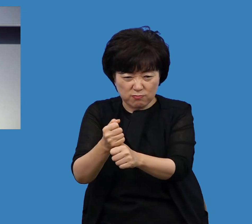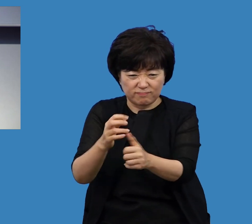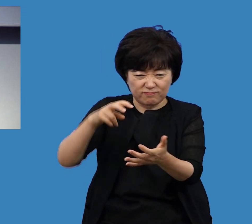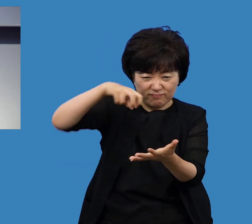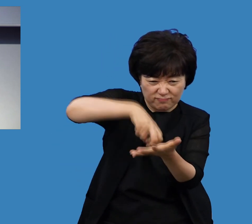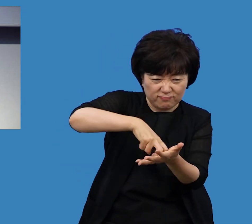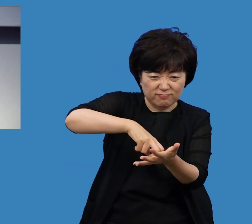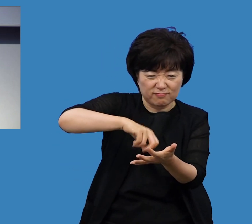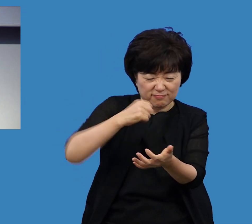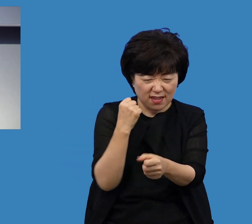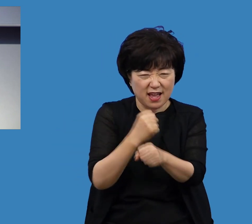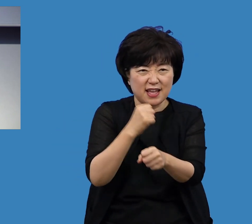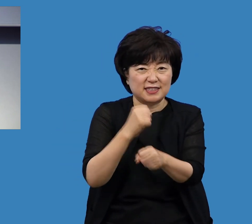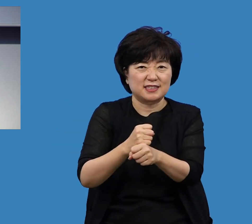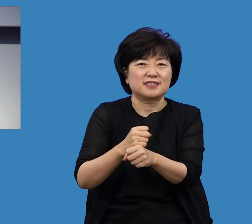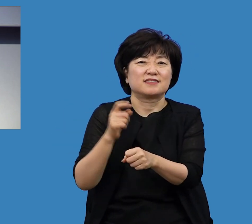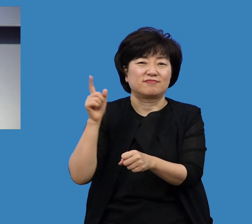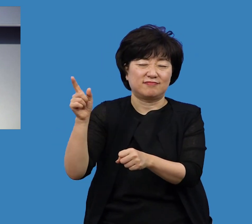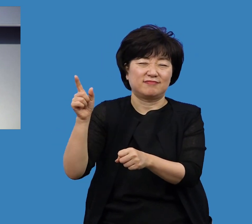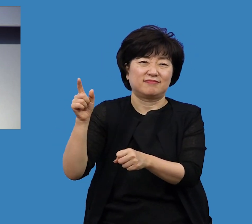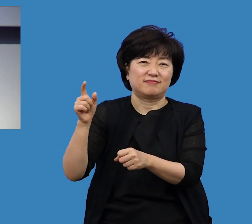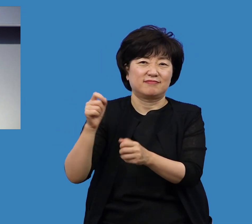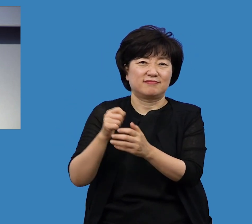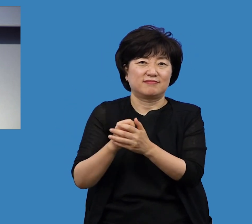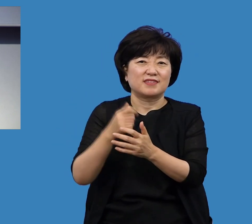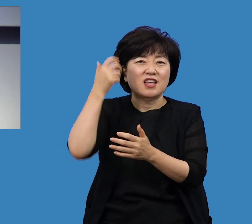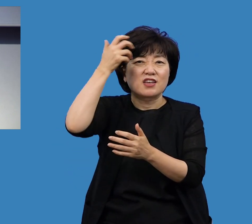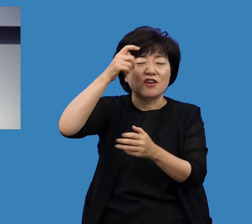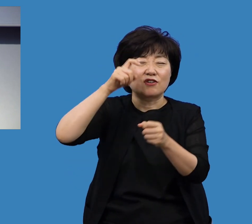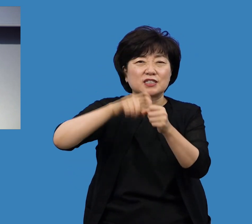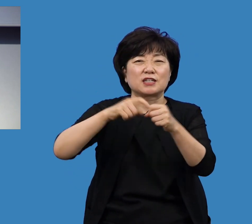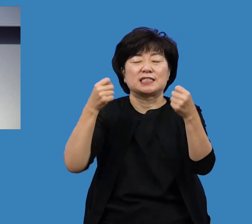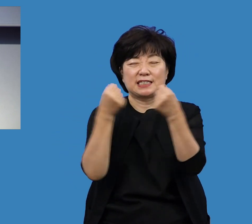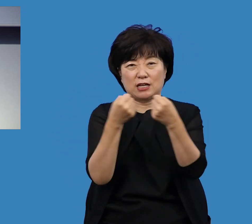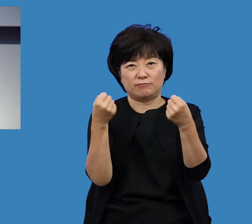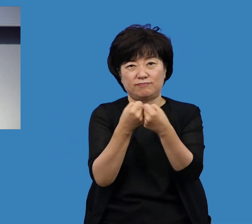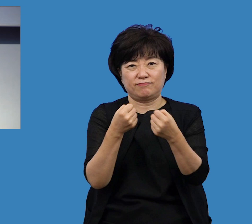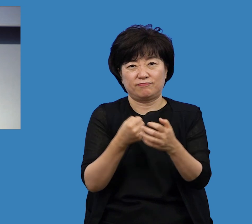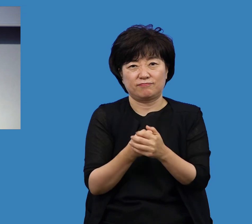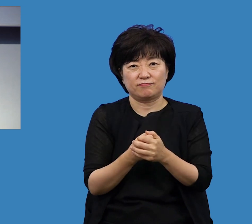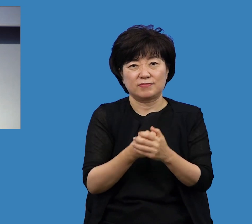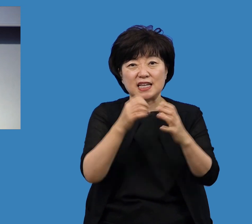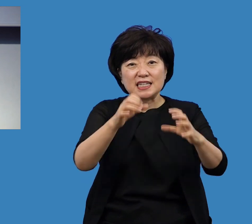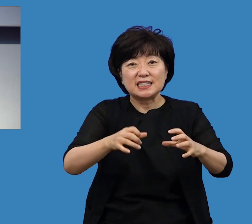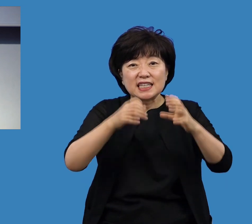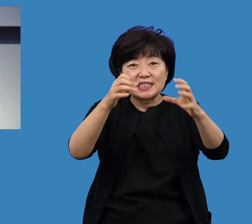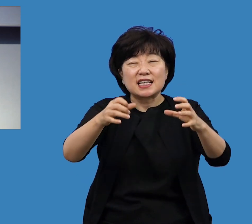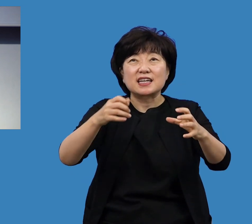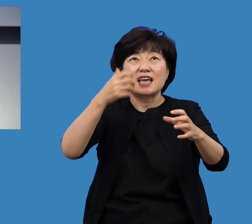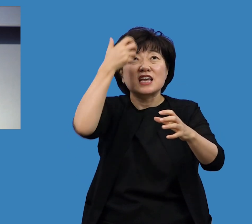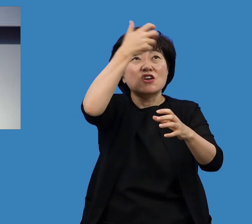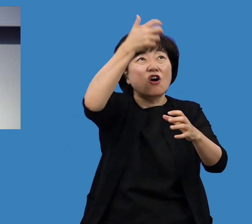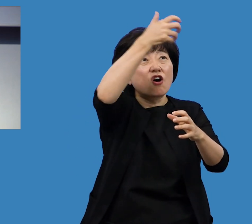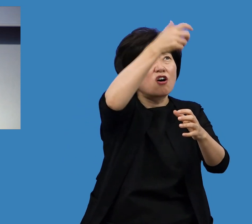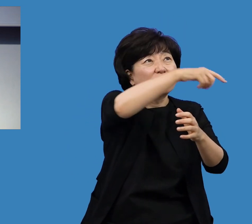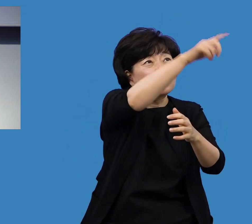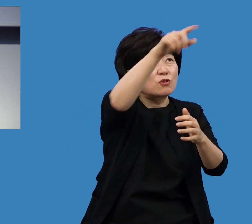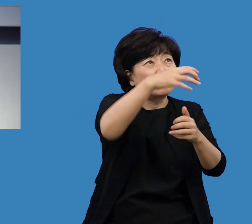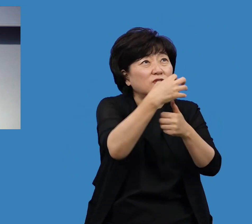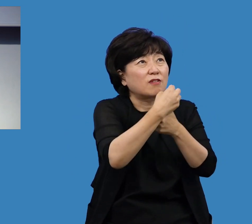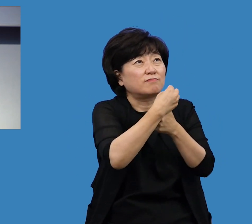거예요. 이것이 여러분 영적인 싸움입니다. 세상의 영으로부터 자유케 되는 길인 줄